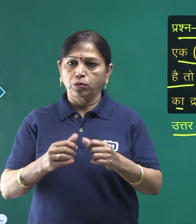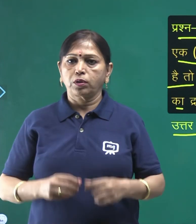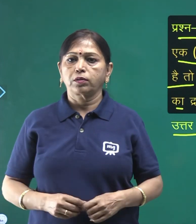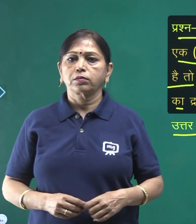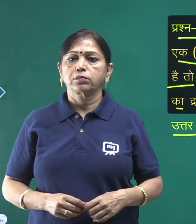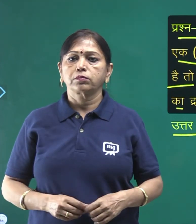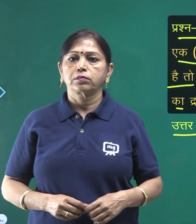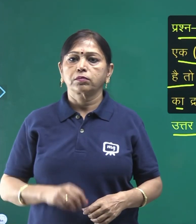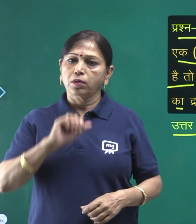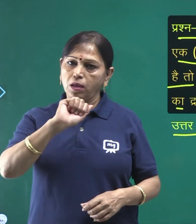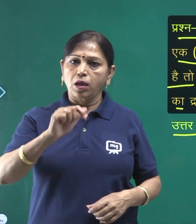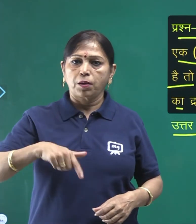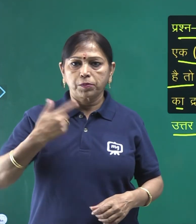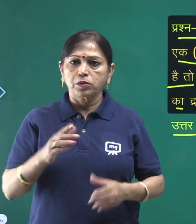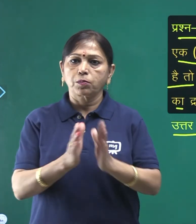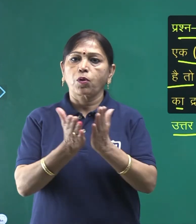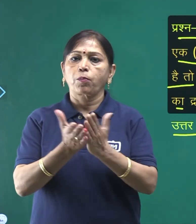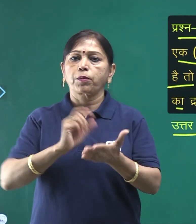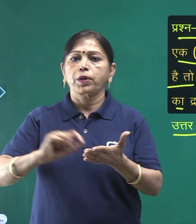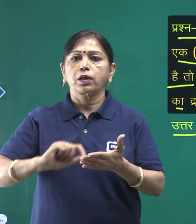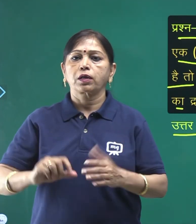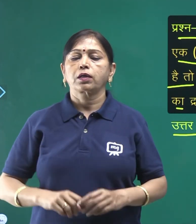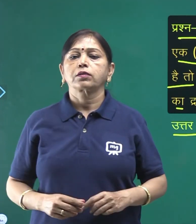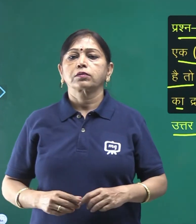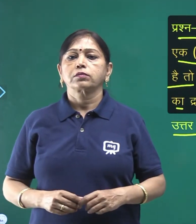उत्तर आप स्वयं नोटबुक में लिखेंगे।